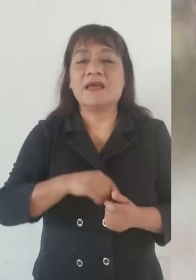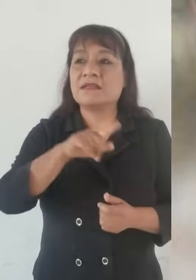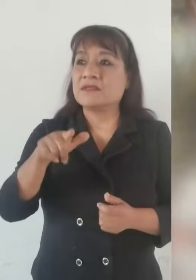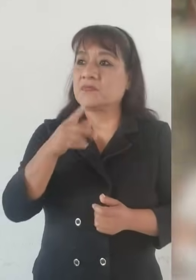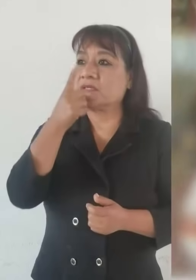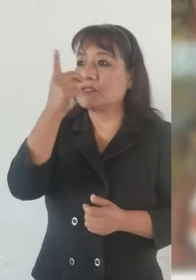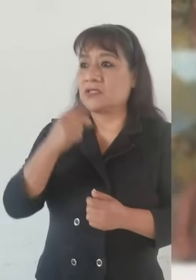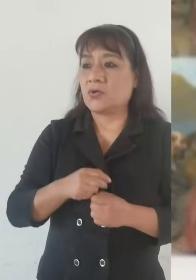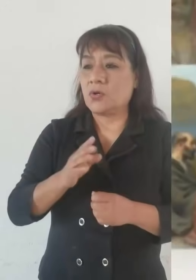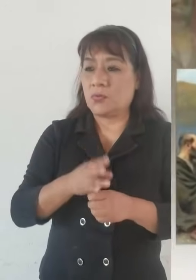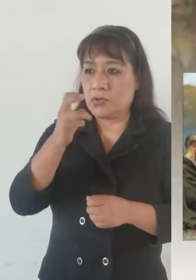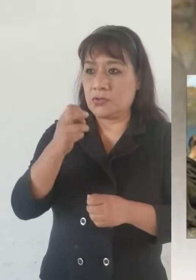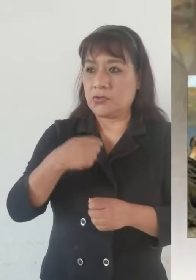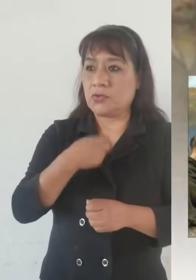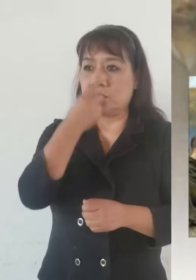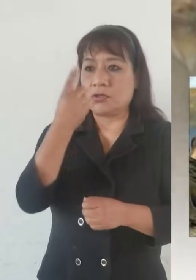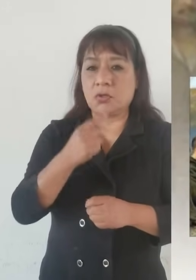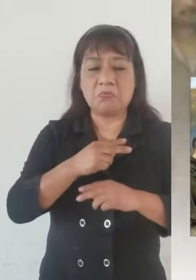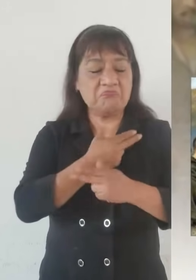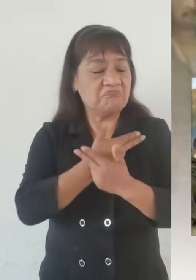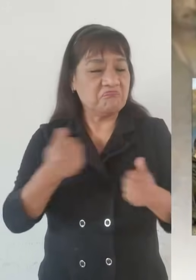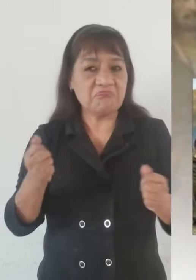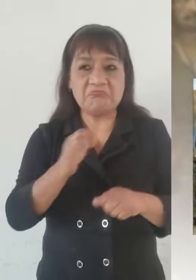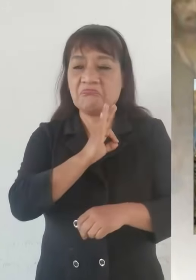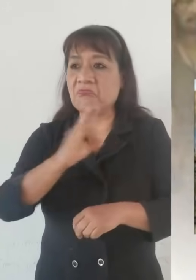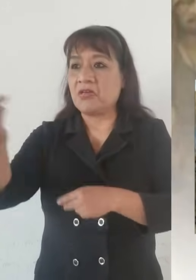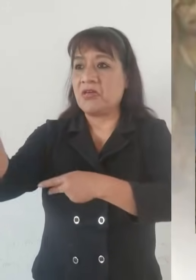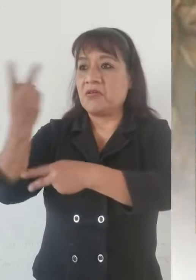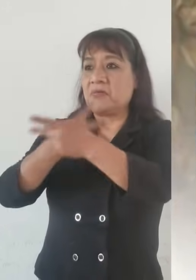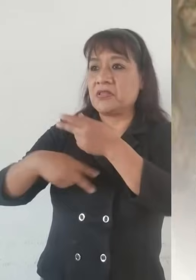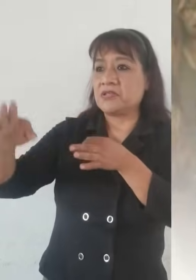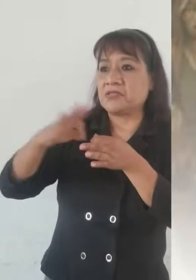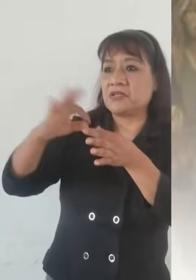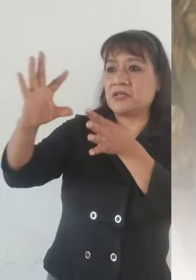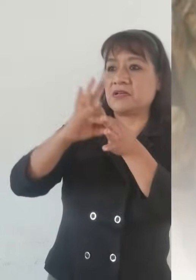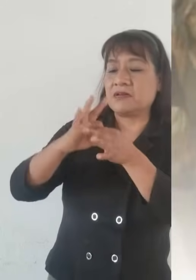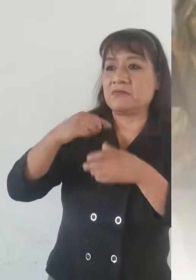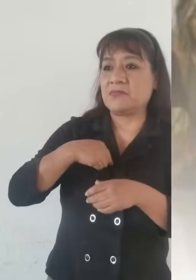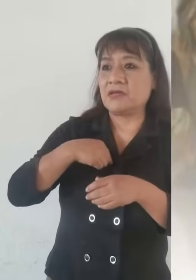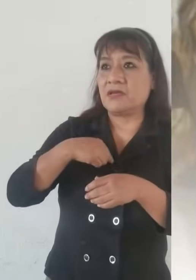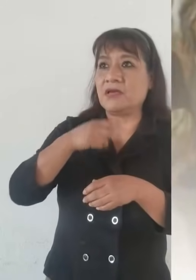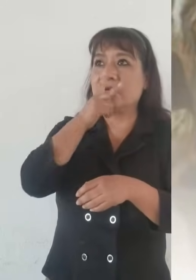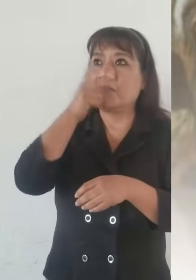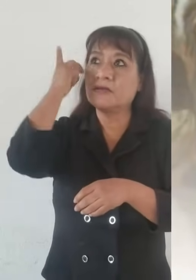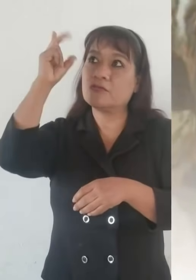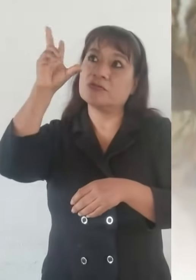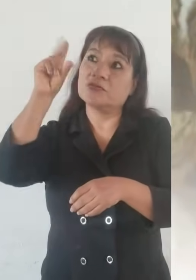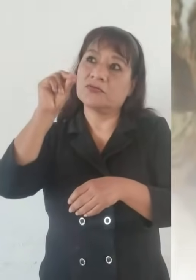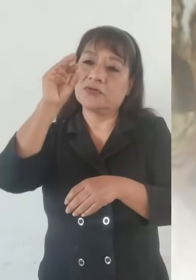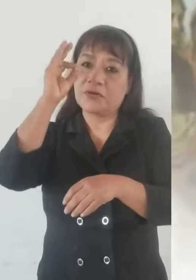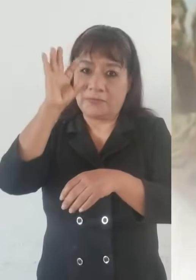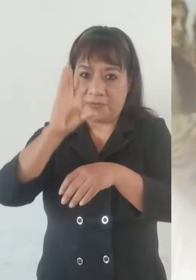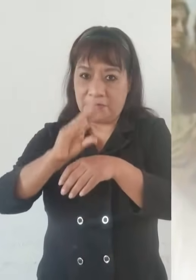añadió: "Por eso les he dicho que nadie puede venir a mí si el Padre no se lo concede."